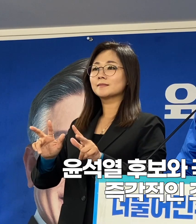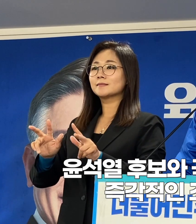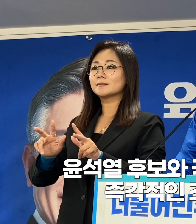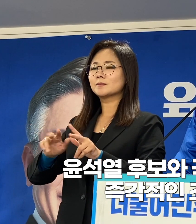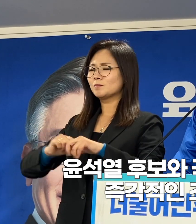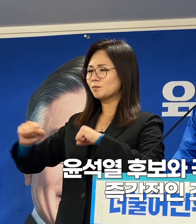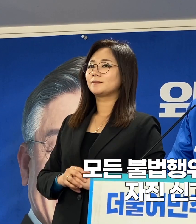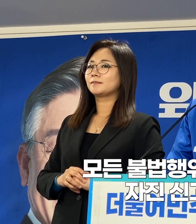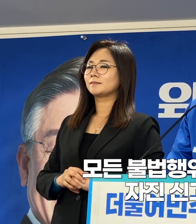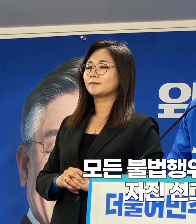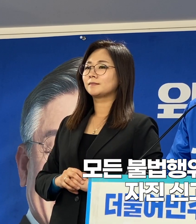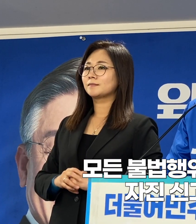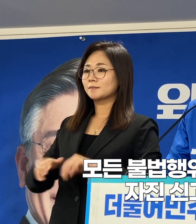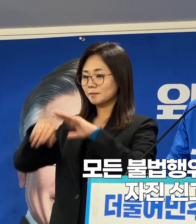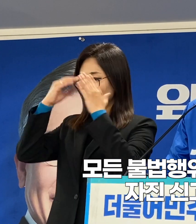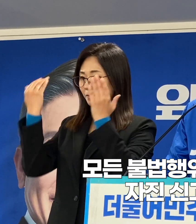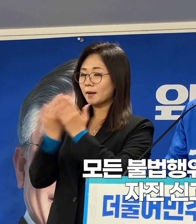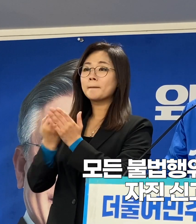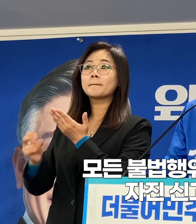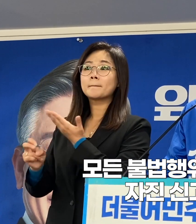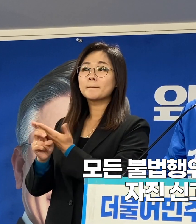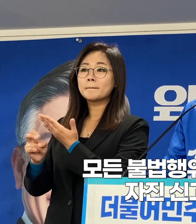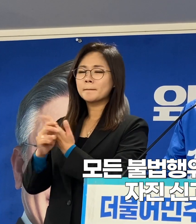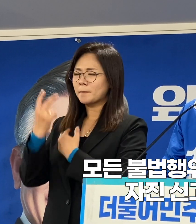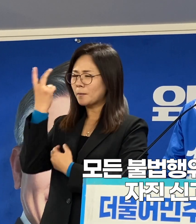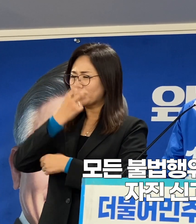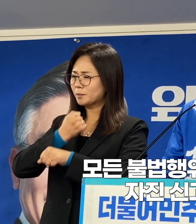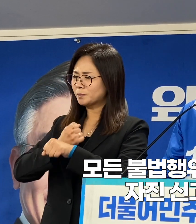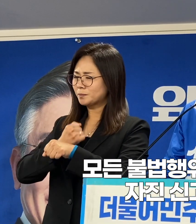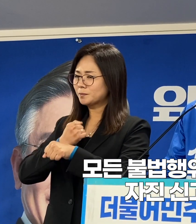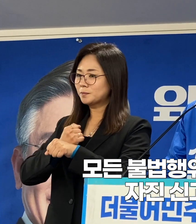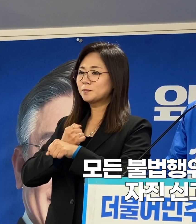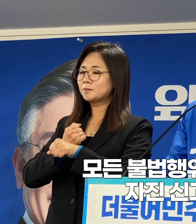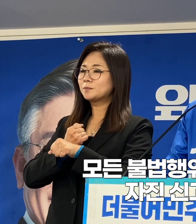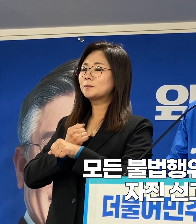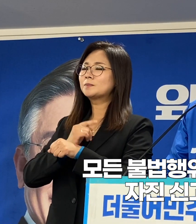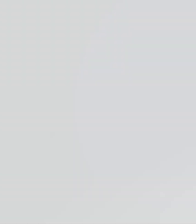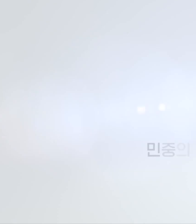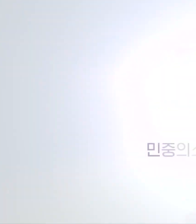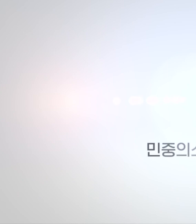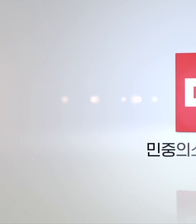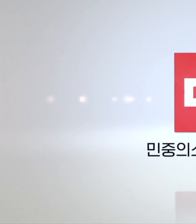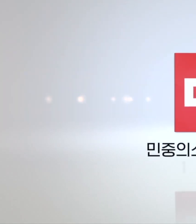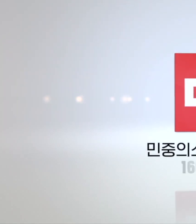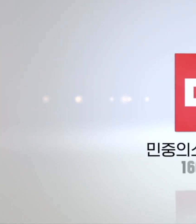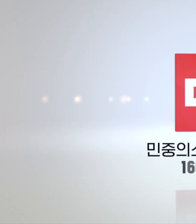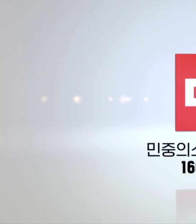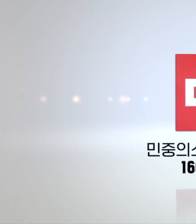즉각적인 조치가 필요합니다. 모든 불법 행위를 샅샅이 조사해 자진 신고하기 바랍니다.